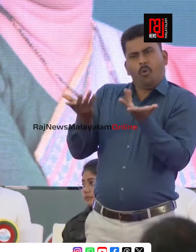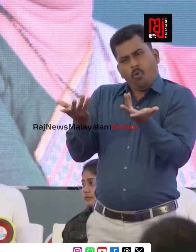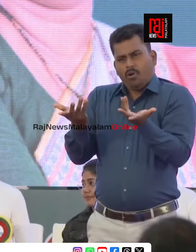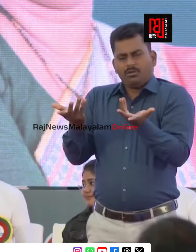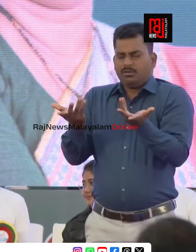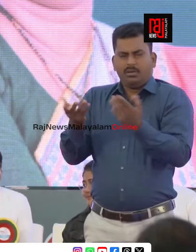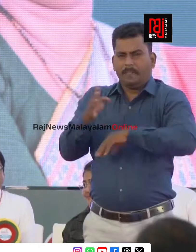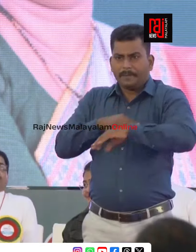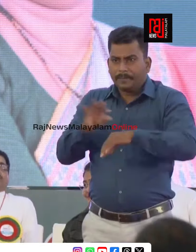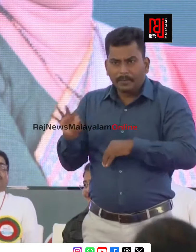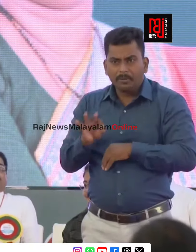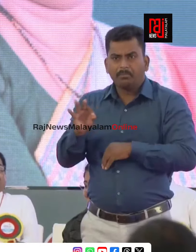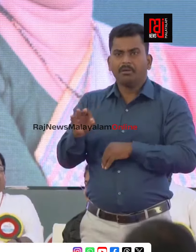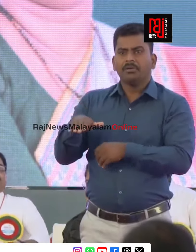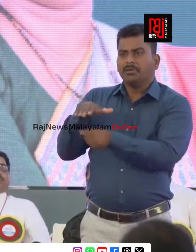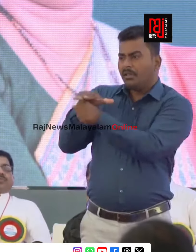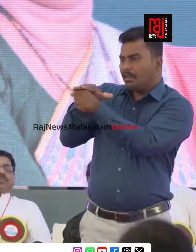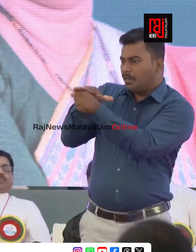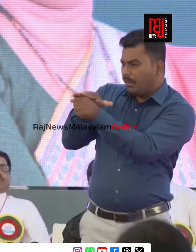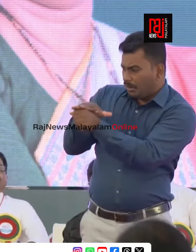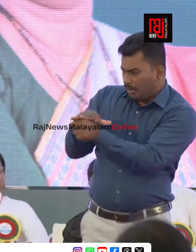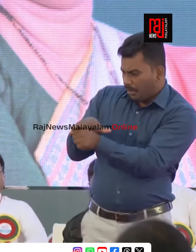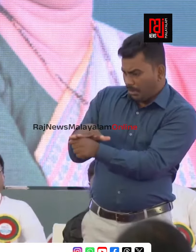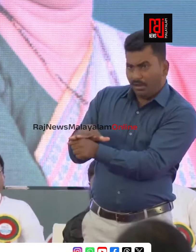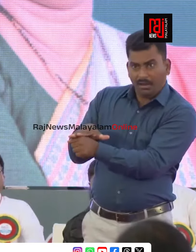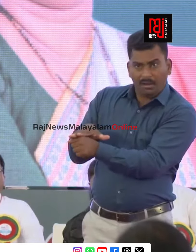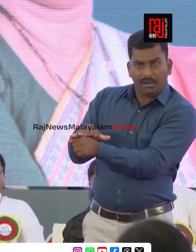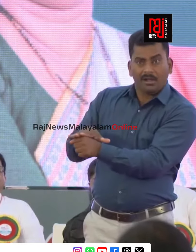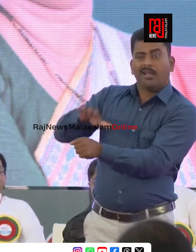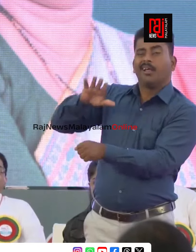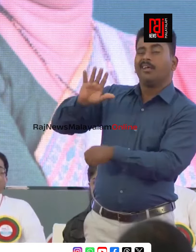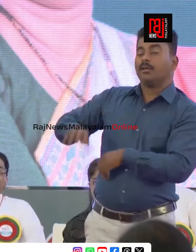ഒരൊറ്റ വ്യക്തി പോലും അതിൽ നിന്ന്